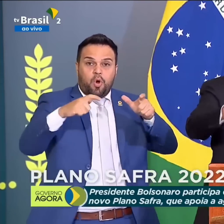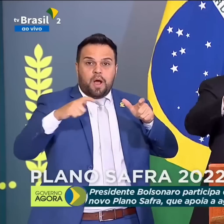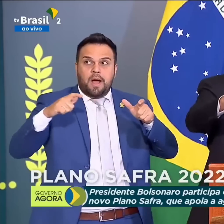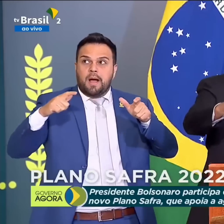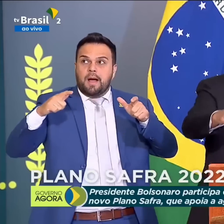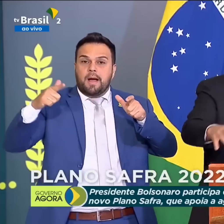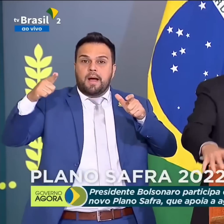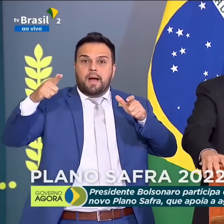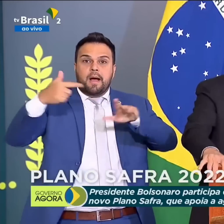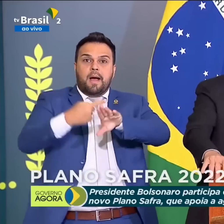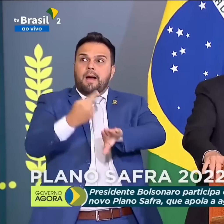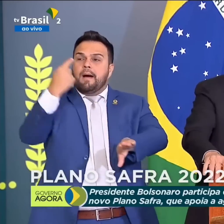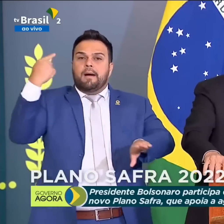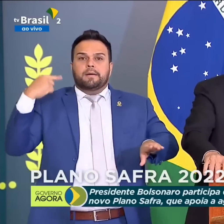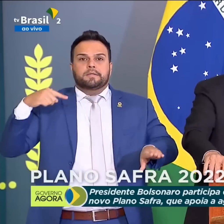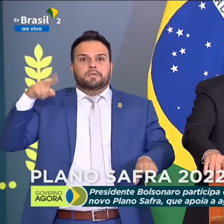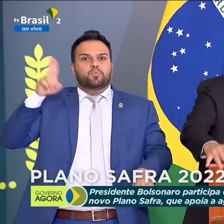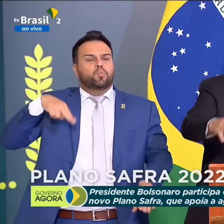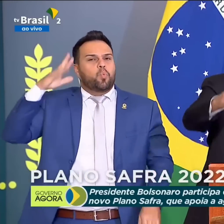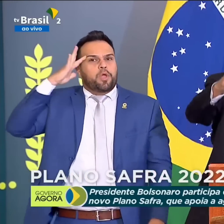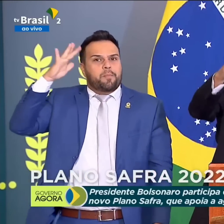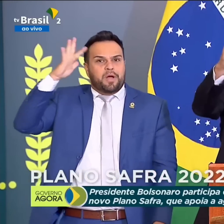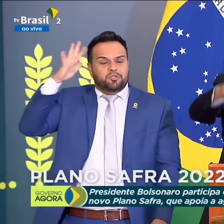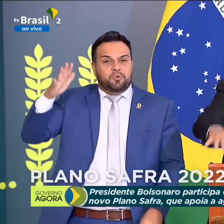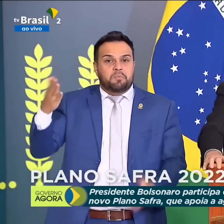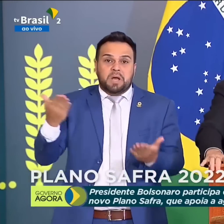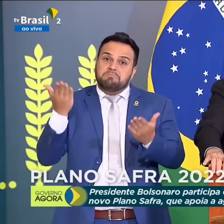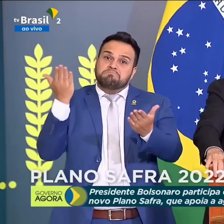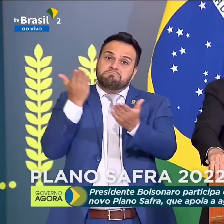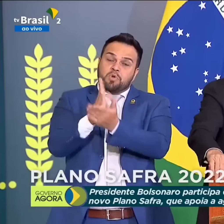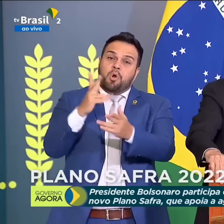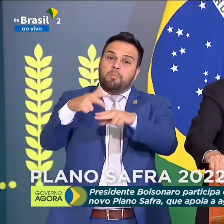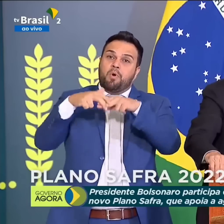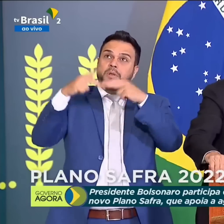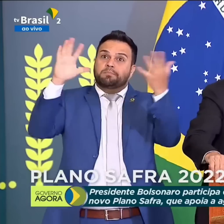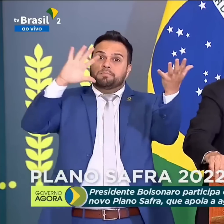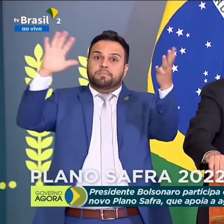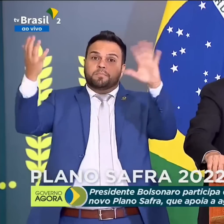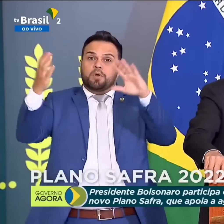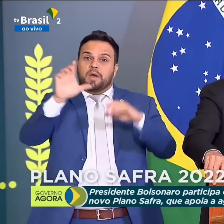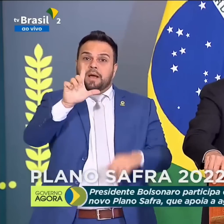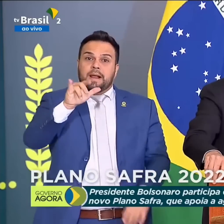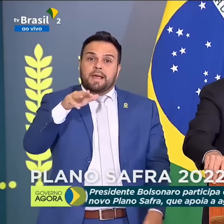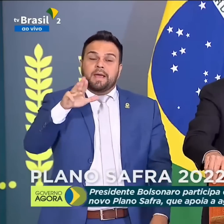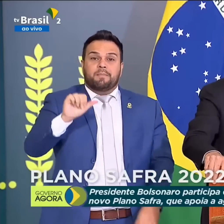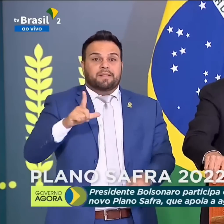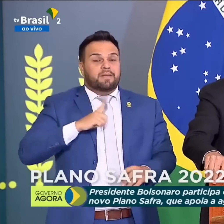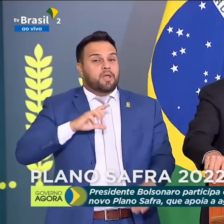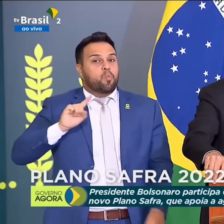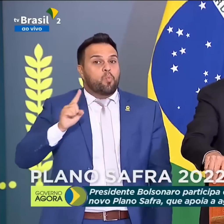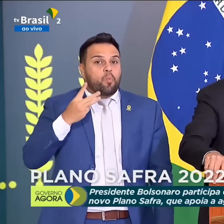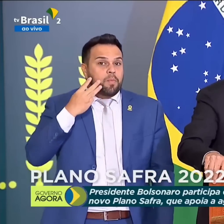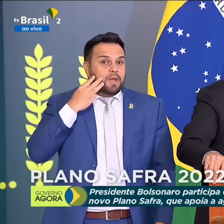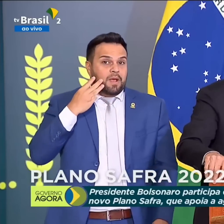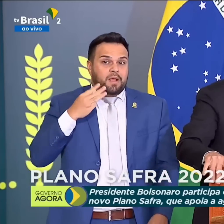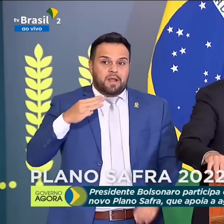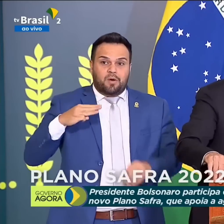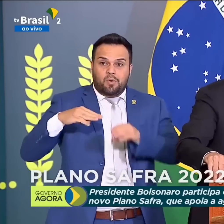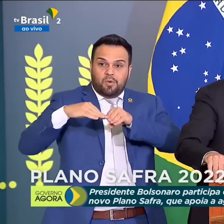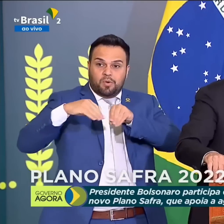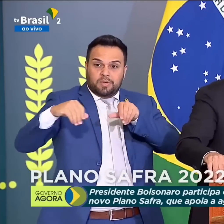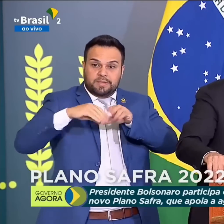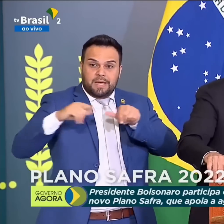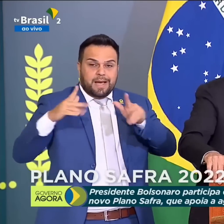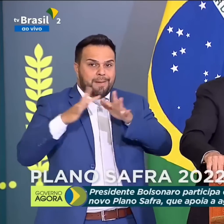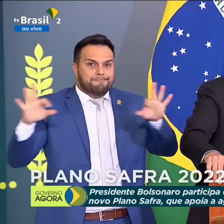obviamente, a questão climática da região. Temos 1 milhão de hectares em Roraima